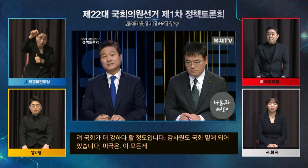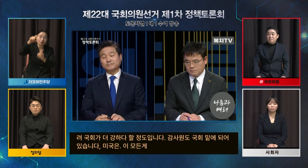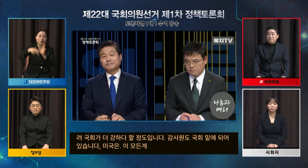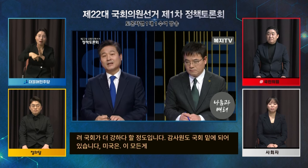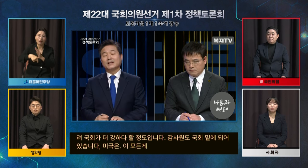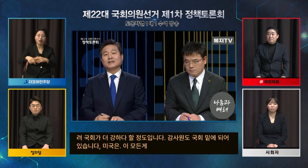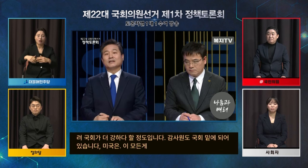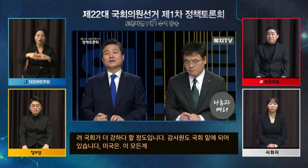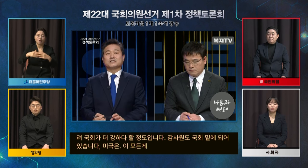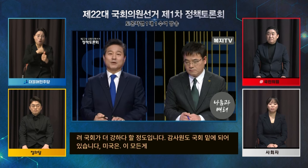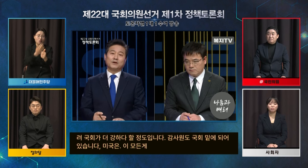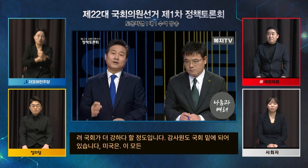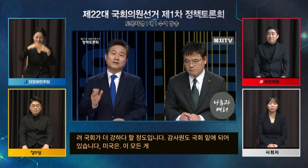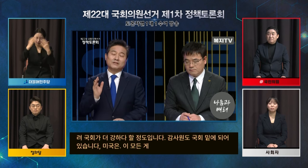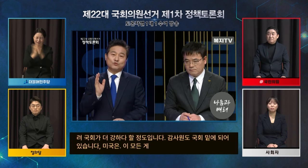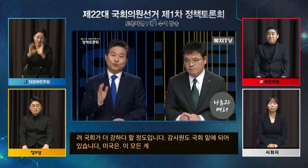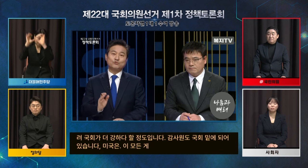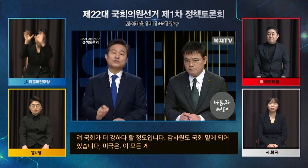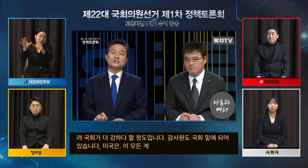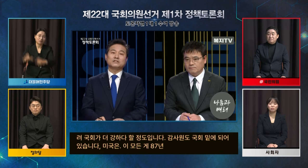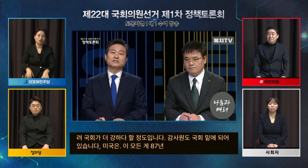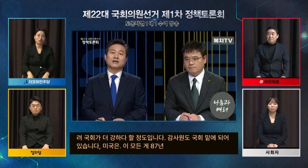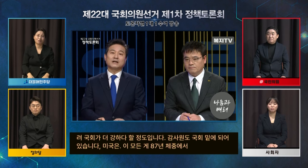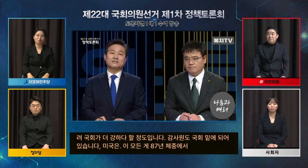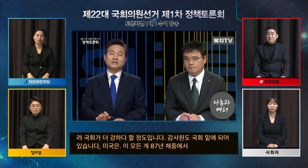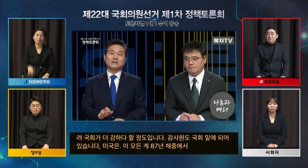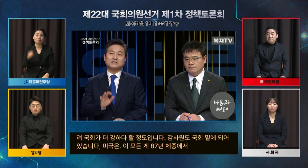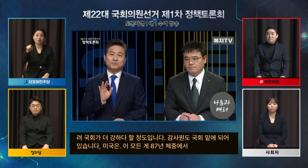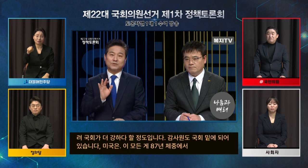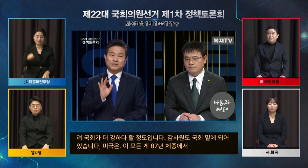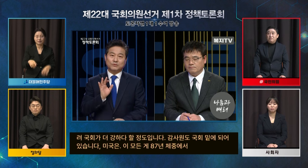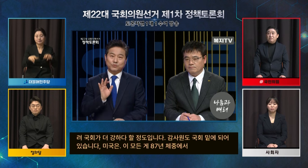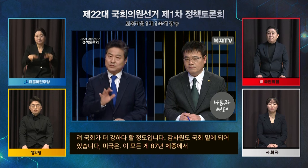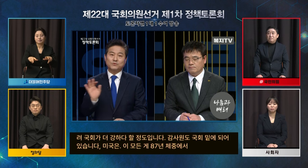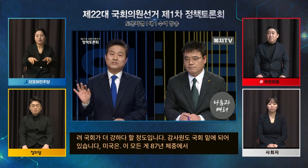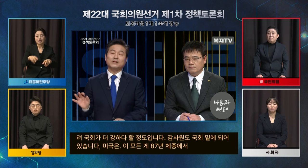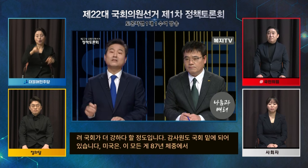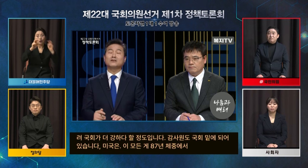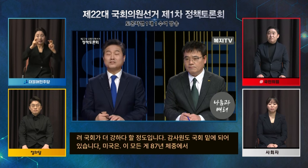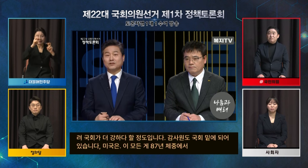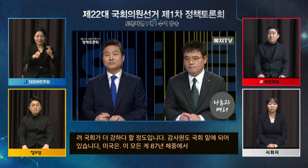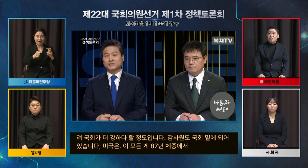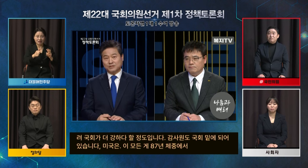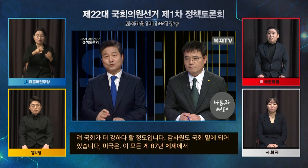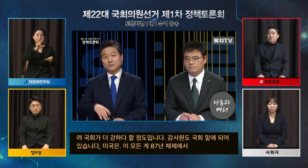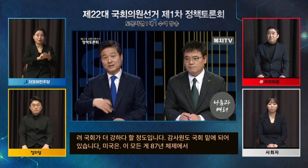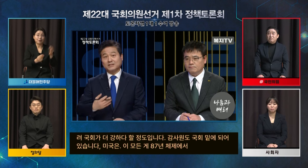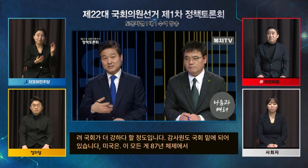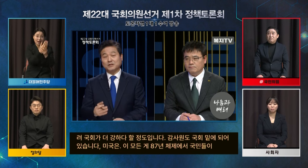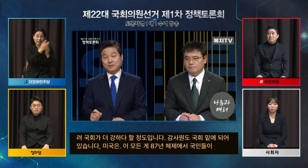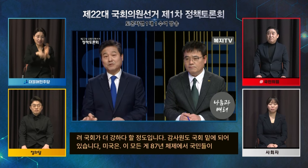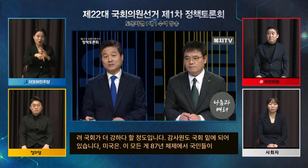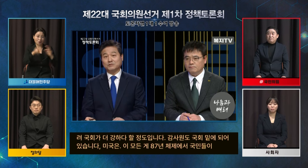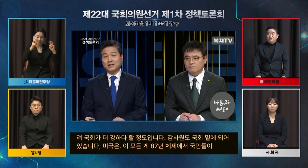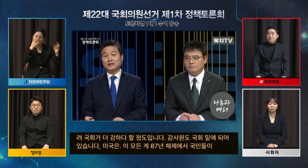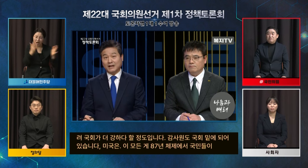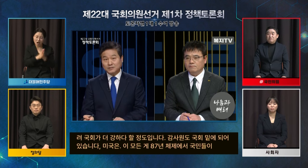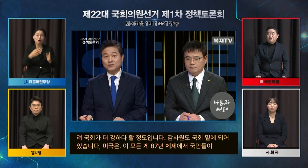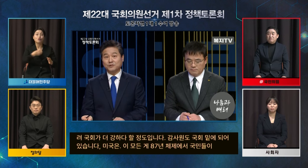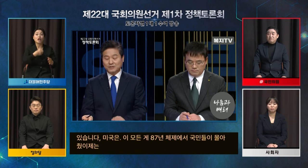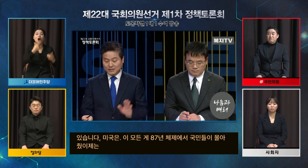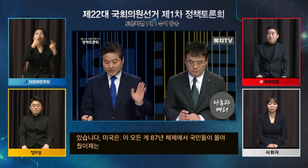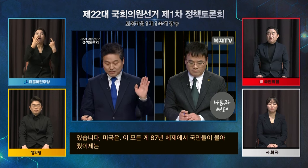이제는 재벌 총수리스크가 있을 때 재벌이 휘청휘청했던 것처럼 이제는 좀 시스템을 바꿔야 된다고